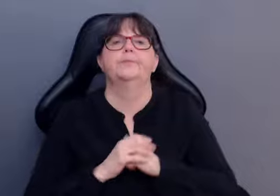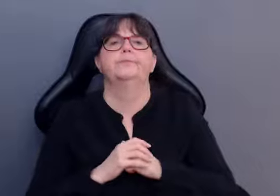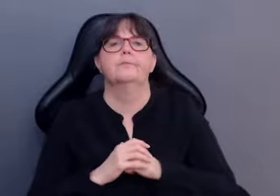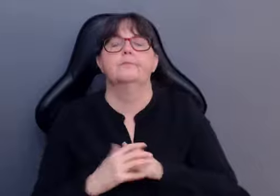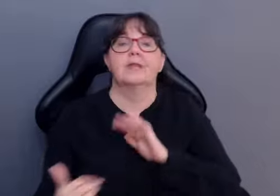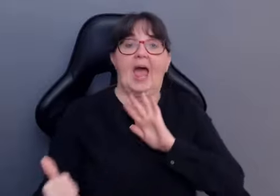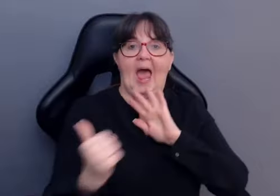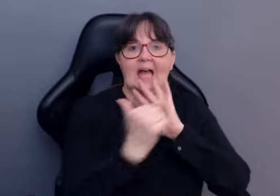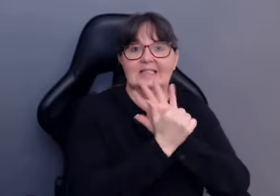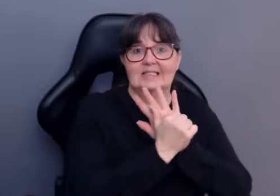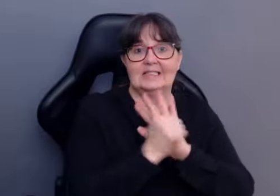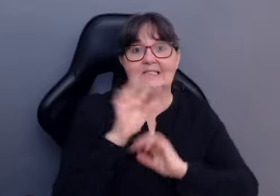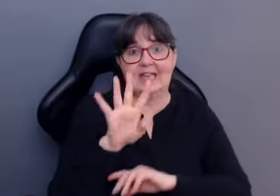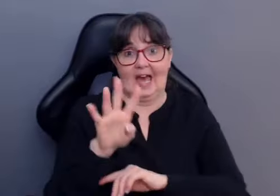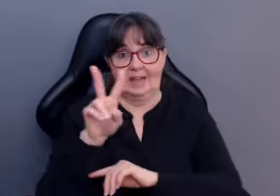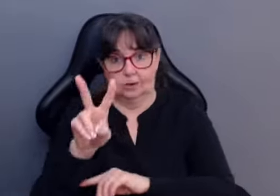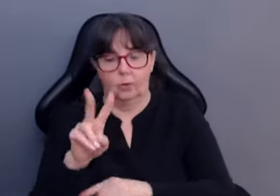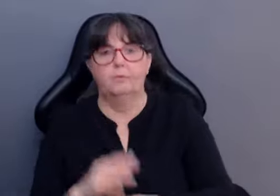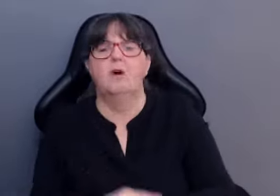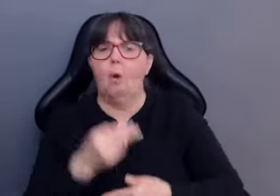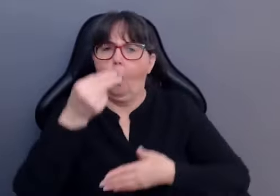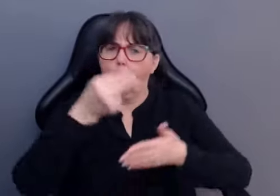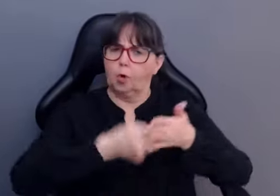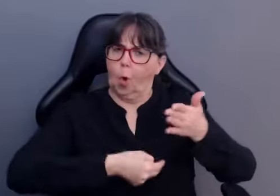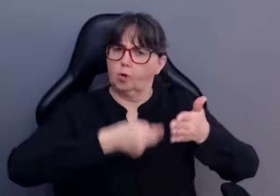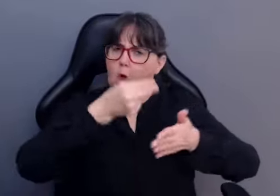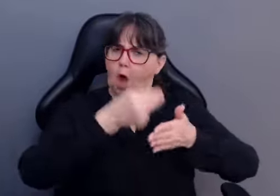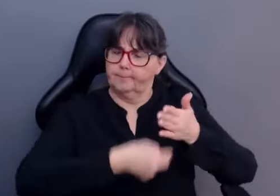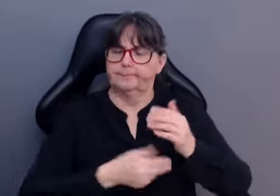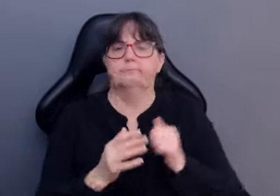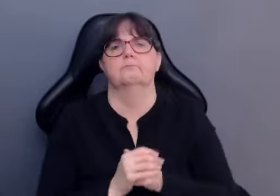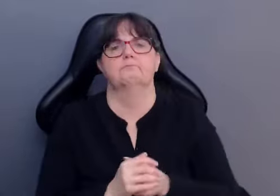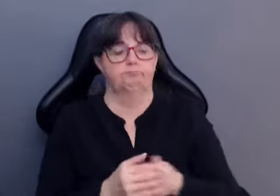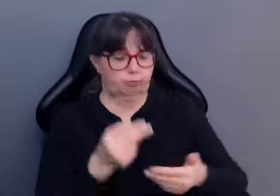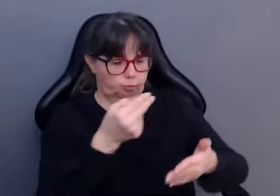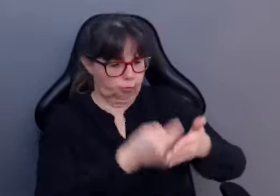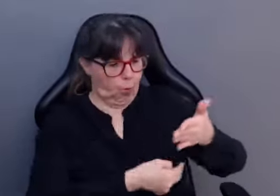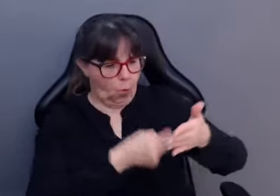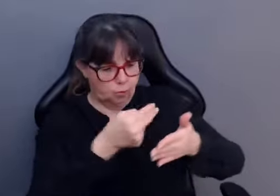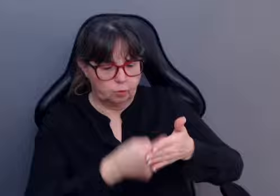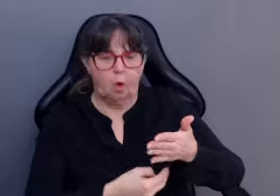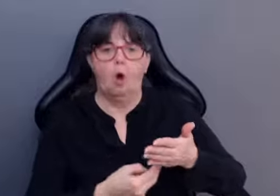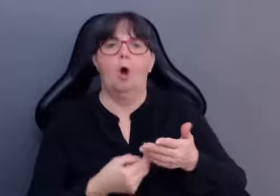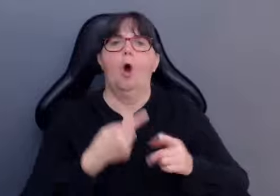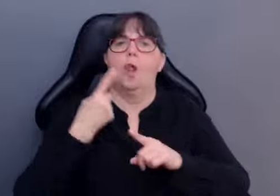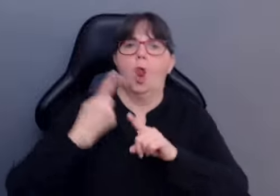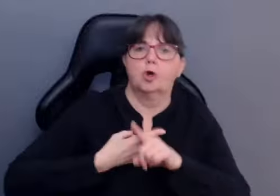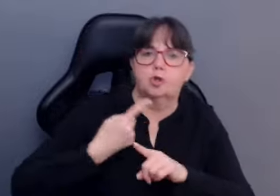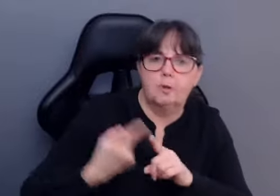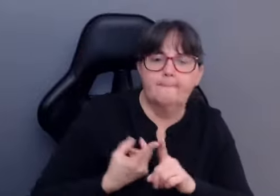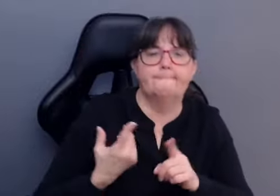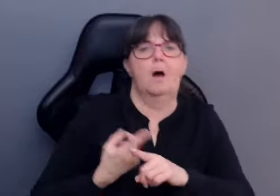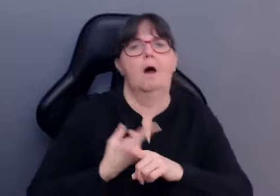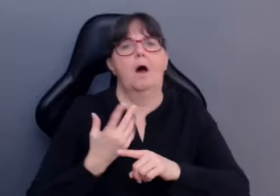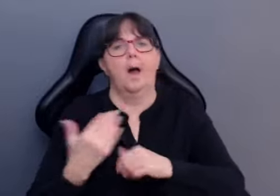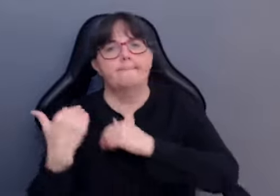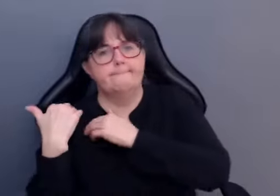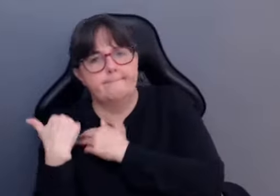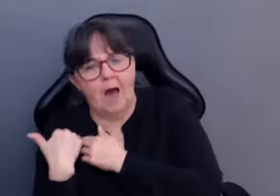Article 42. Contrat. Les contrats, baux, conventions, mandats ou tout